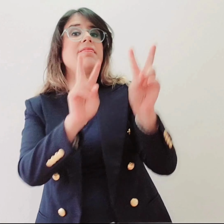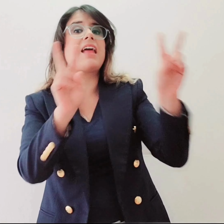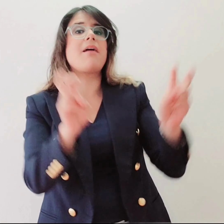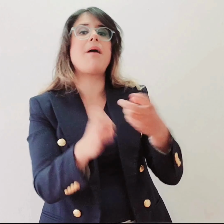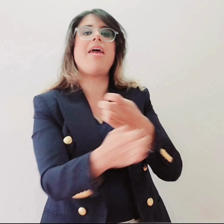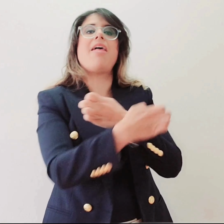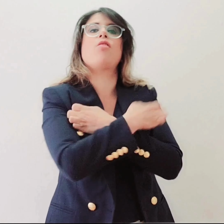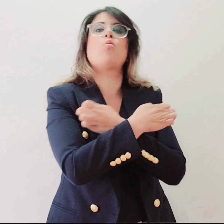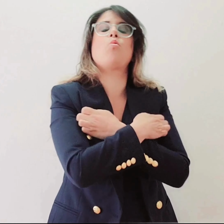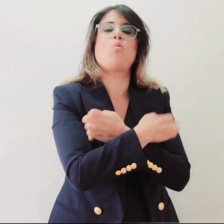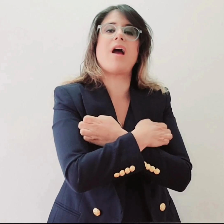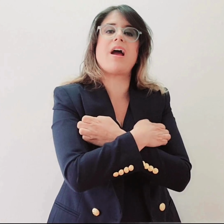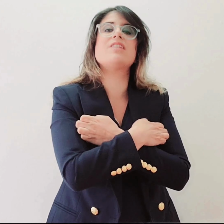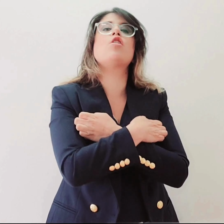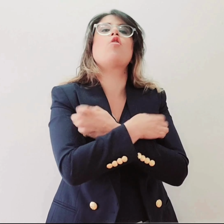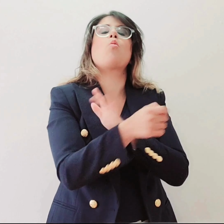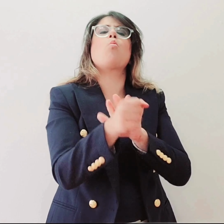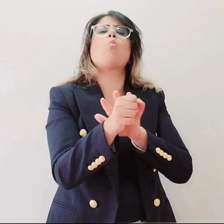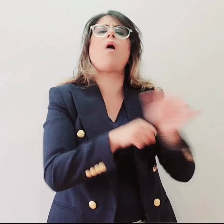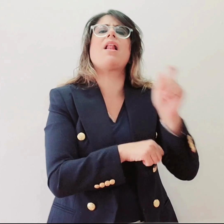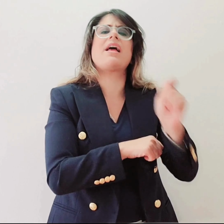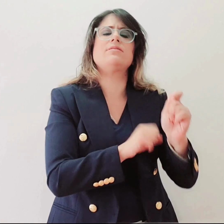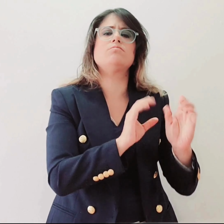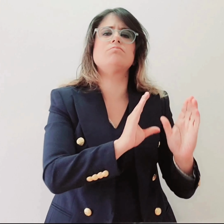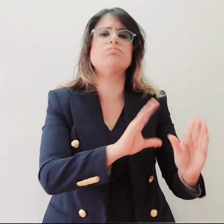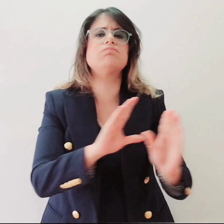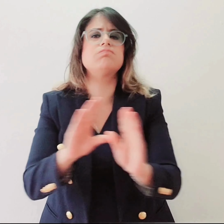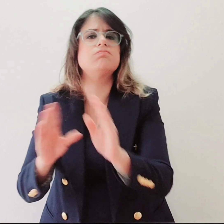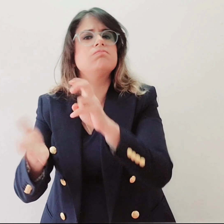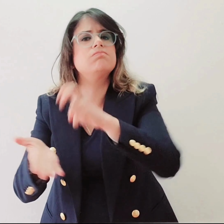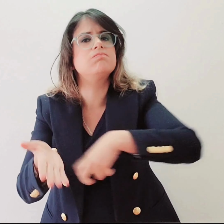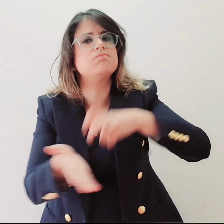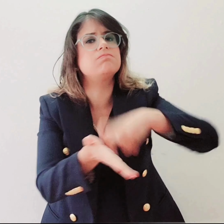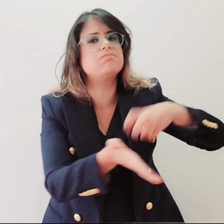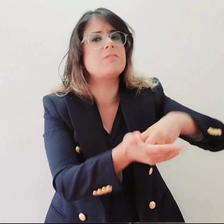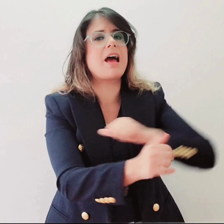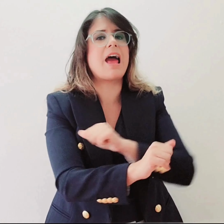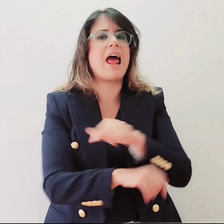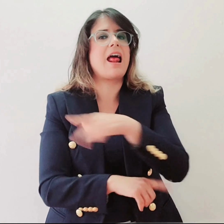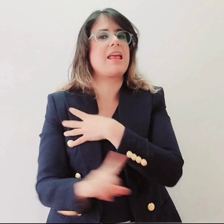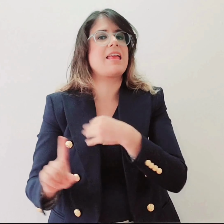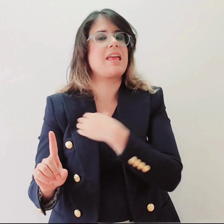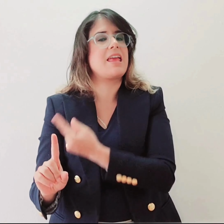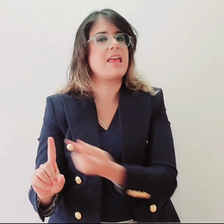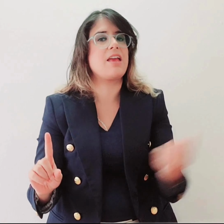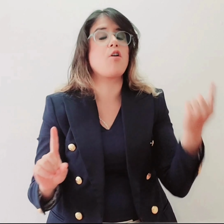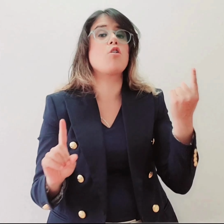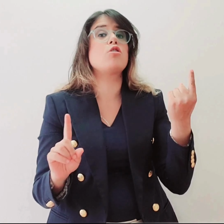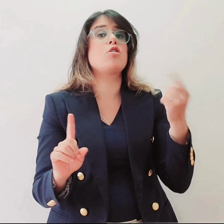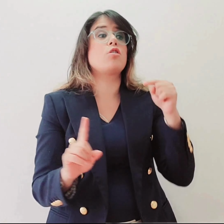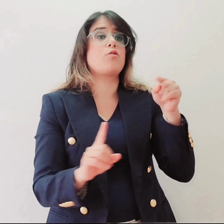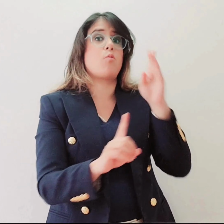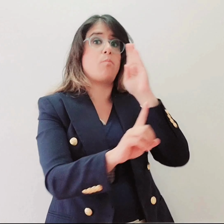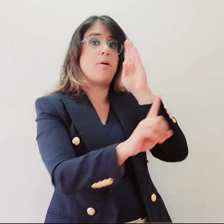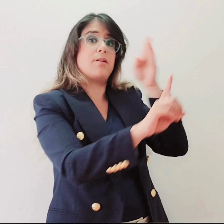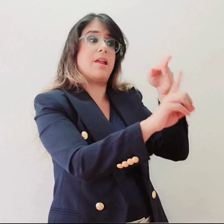eso es lo que nos pone la base para saber cuál es el tipo de crianza que nosotros queremos hacer. Cuando nuestro objetivo de la crianza es la obediencia,